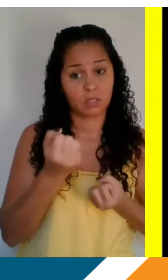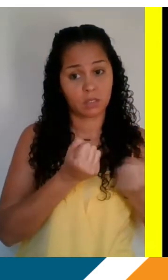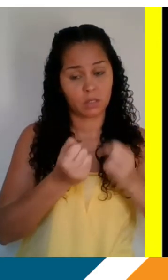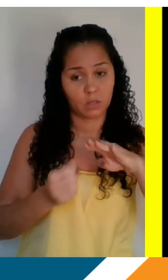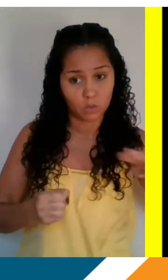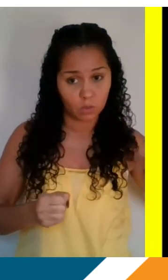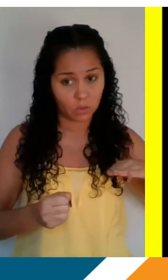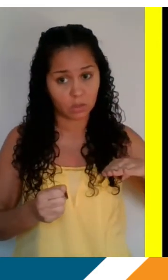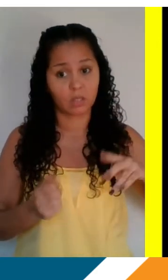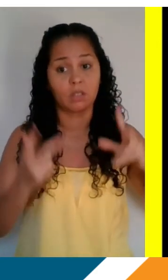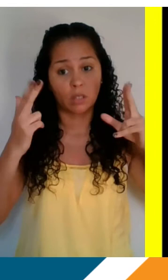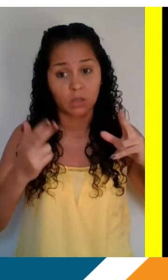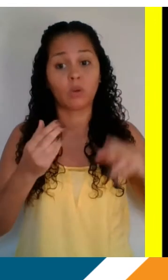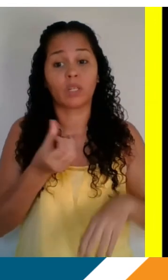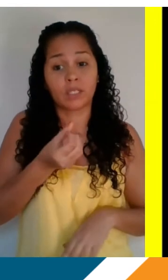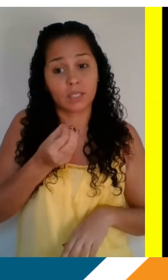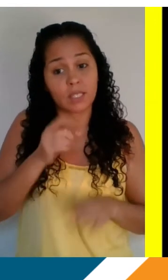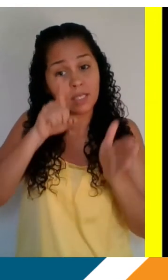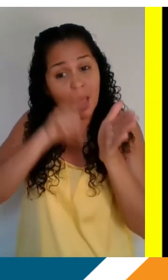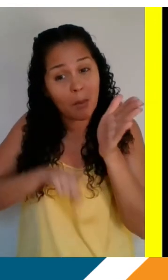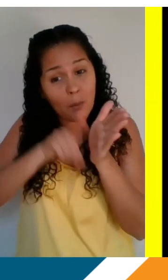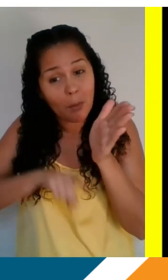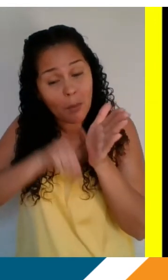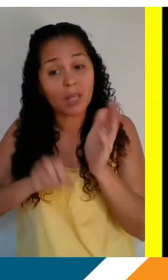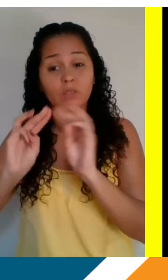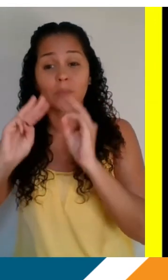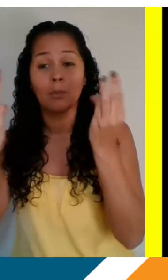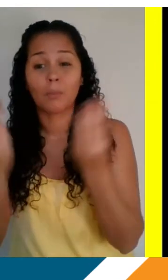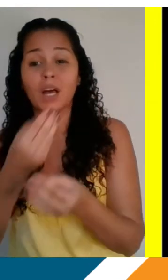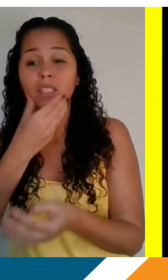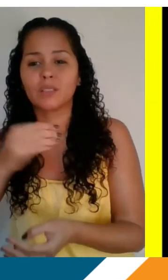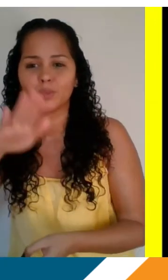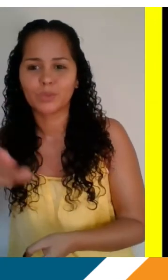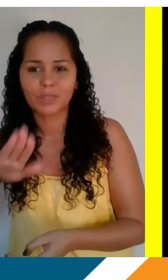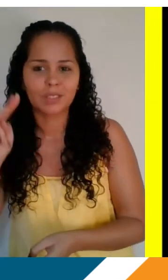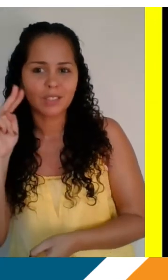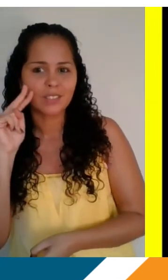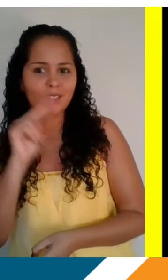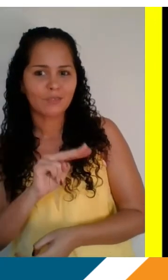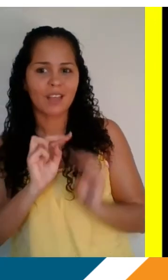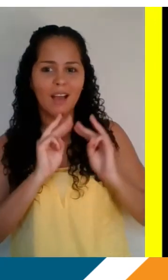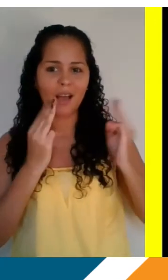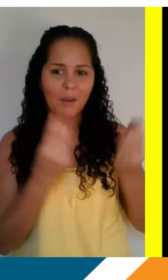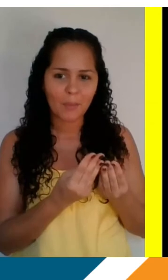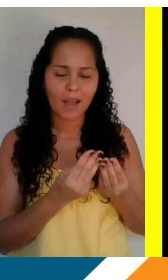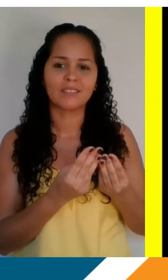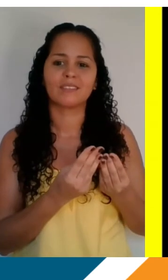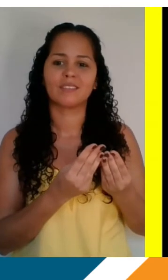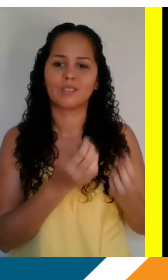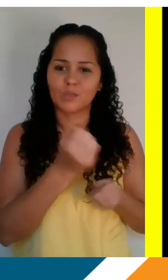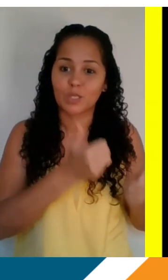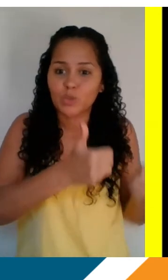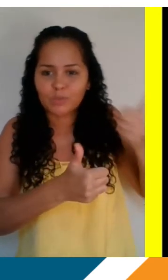do carrinho igual a 60 menos a massa do menino. E aí aqui, quando aparecer a massa do carrinho, eu substituo por